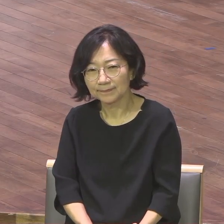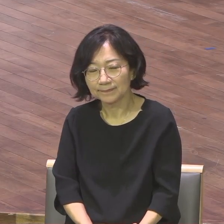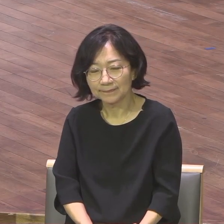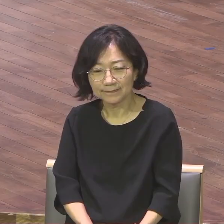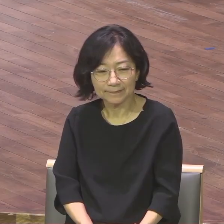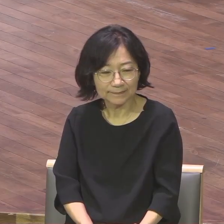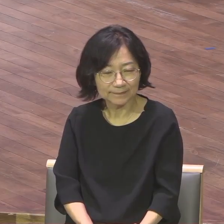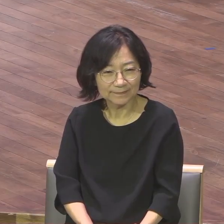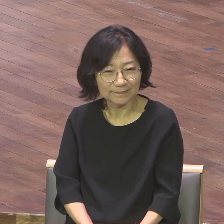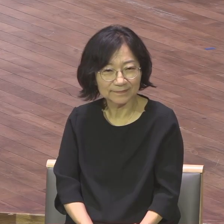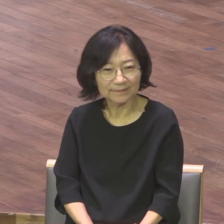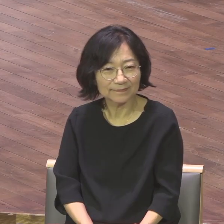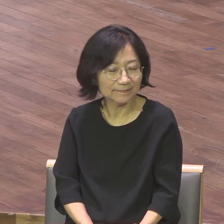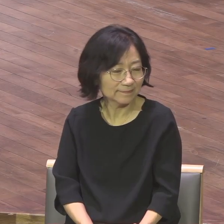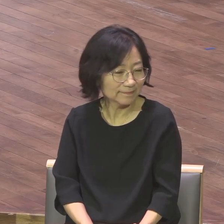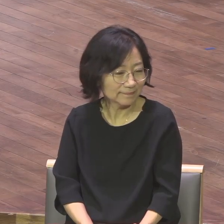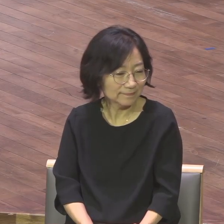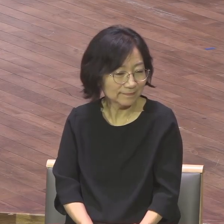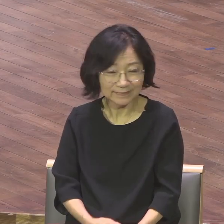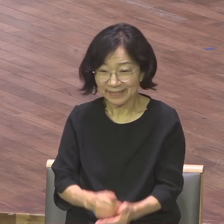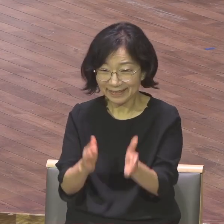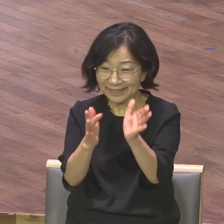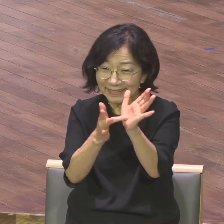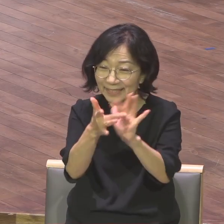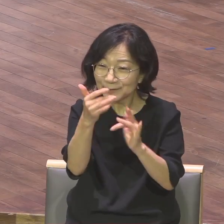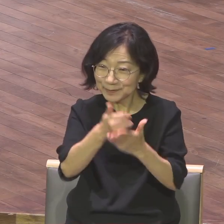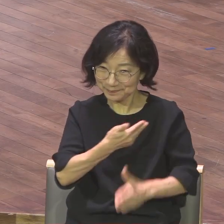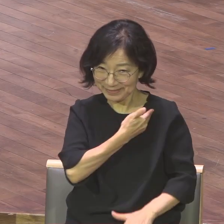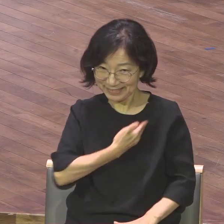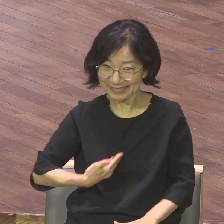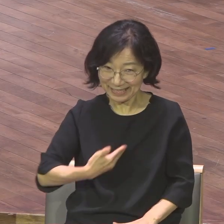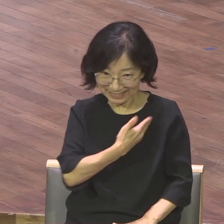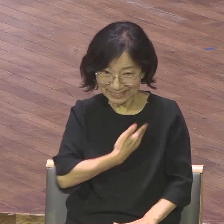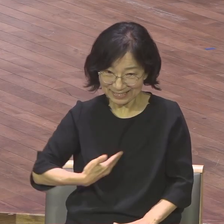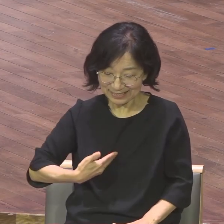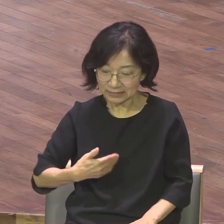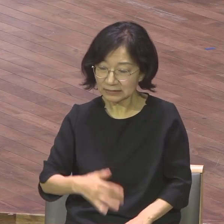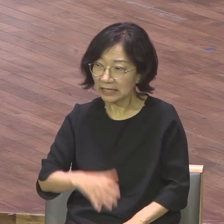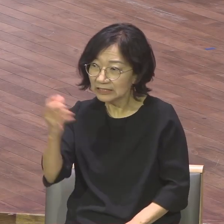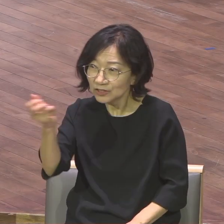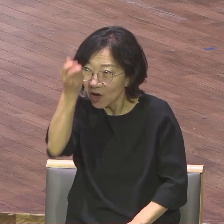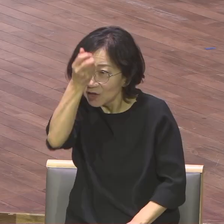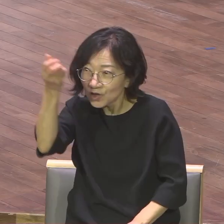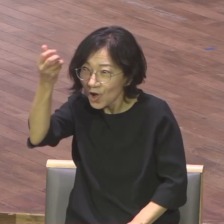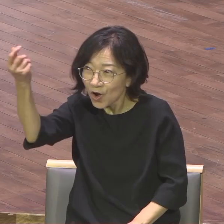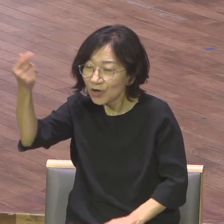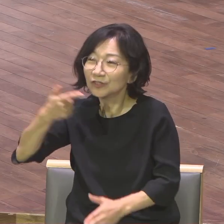예수님의 제자들이요 성령 받기 전에는 무능력, 겁쟁이,